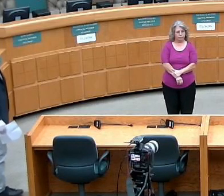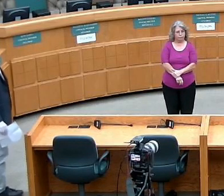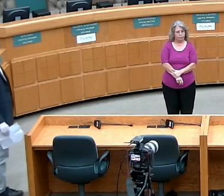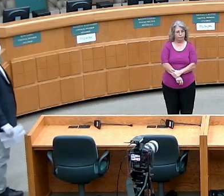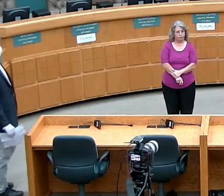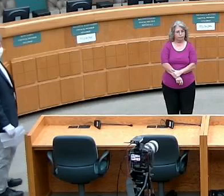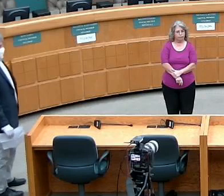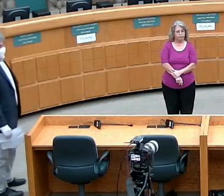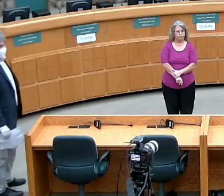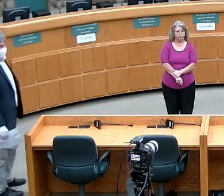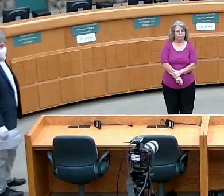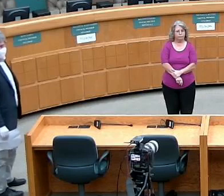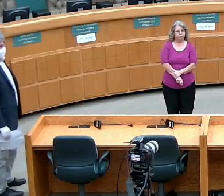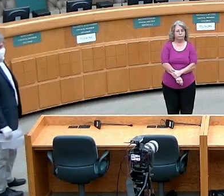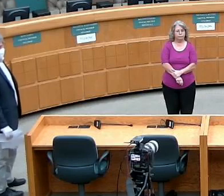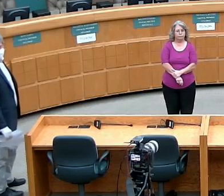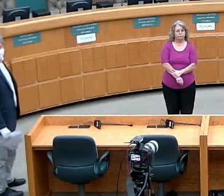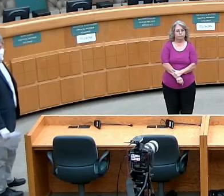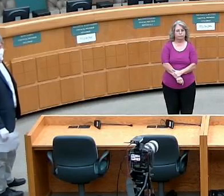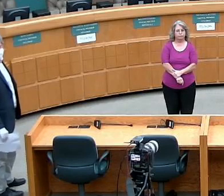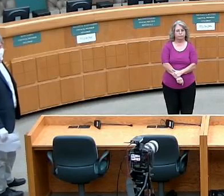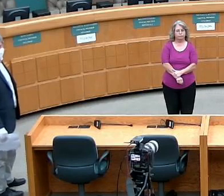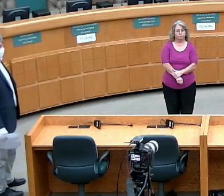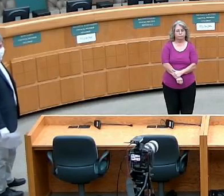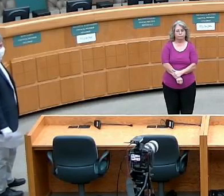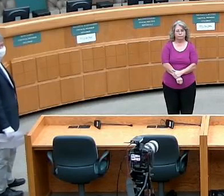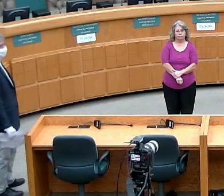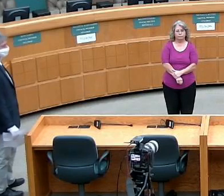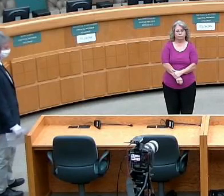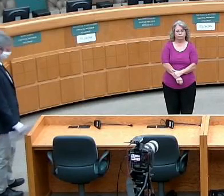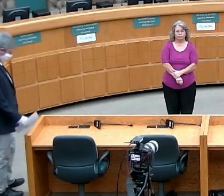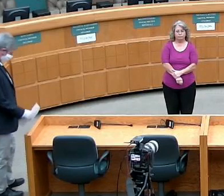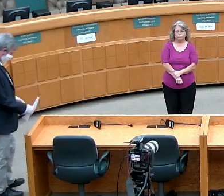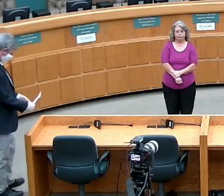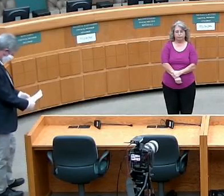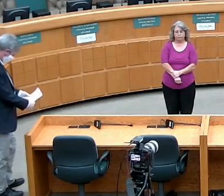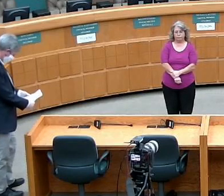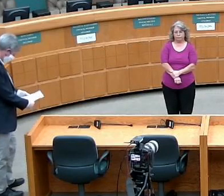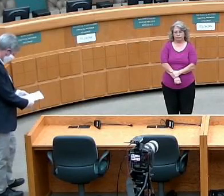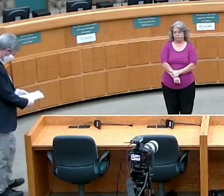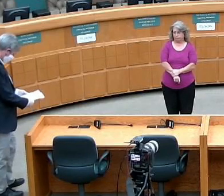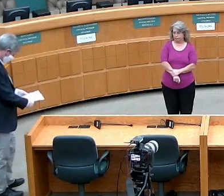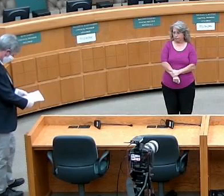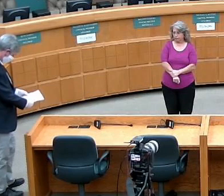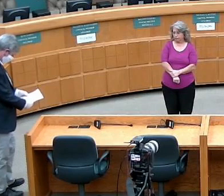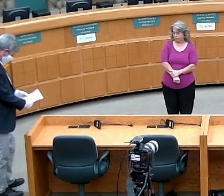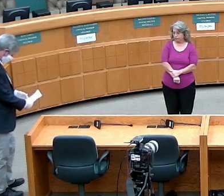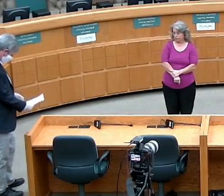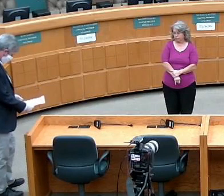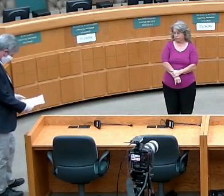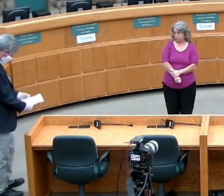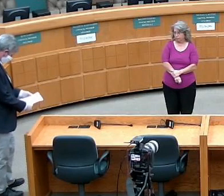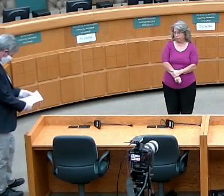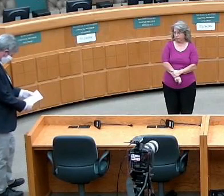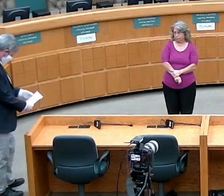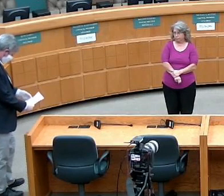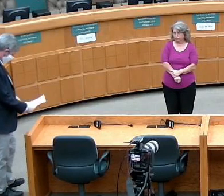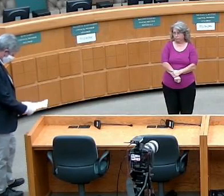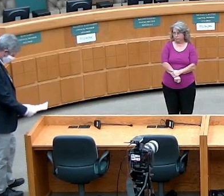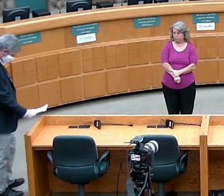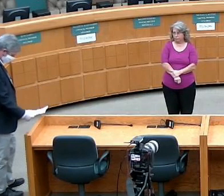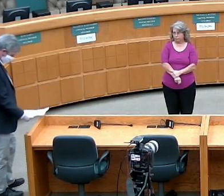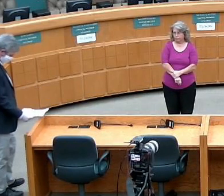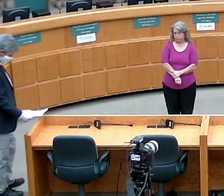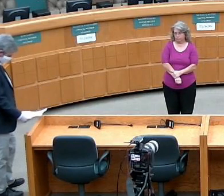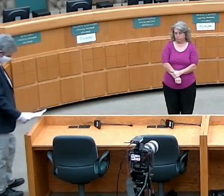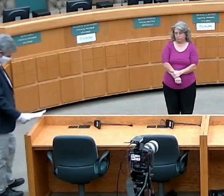Distrito de Salud Pública, Anel Rodríguez, subdirector Dr. Dante González y nuestros profesionales del Distrito de Salud. Y muchos más en los